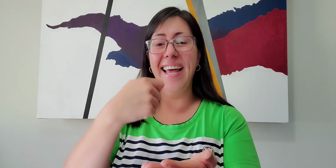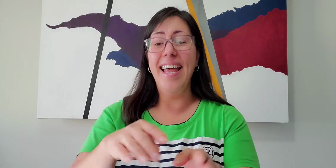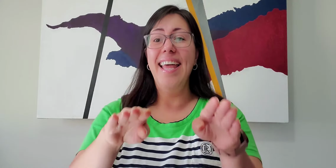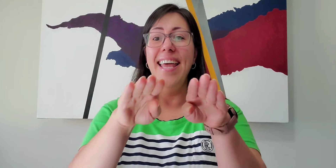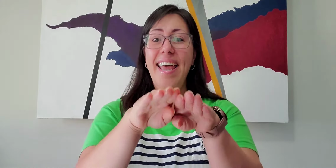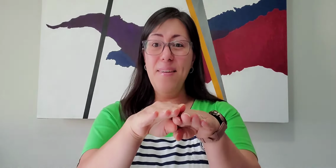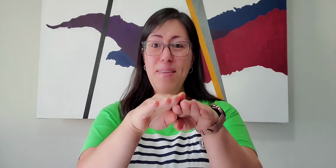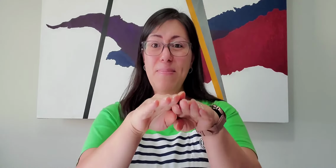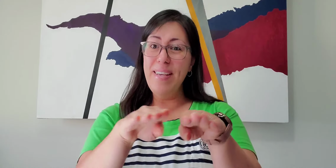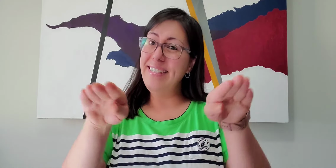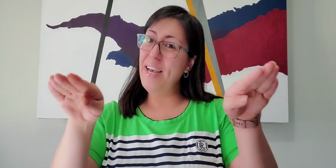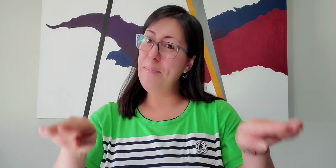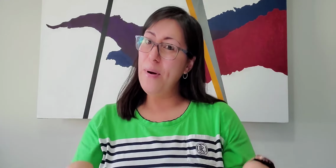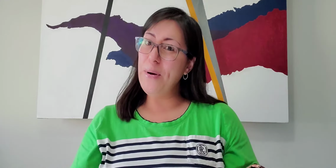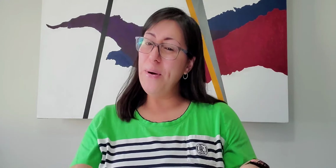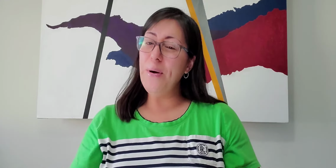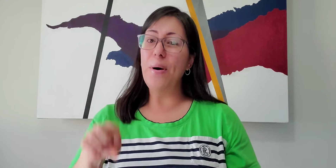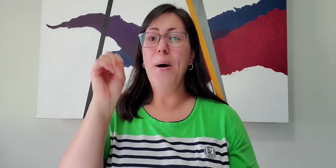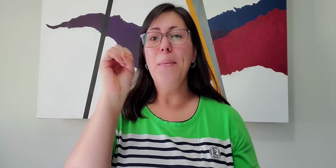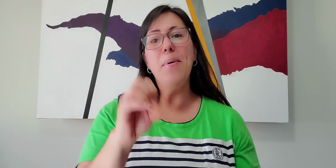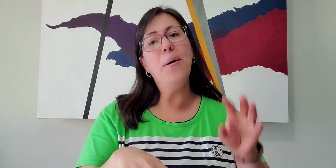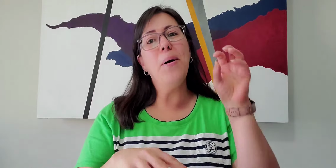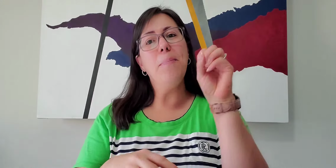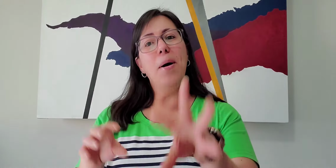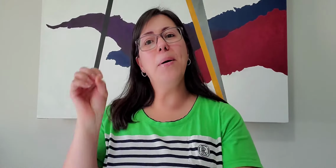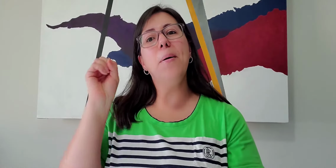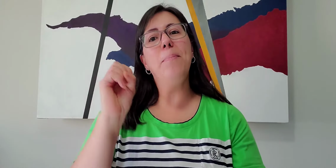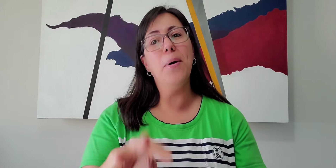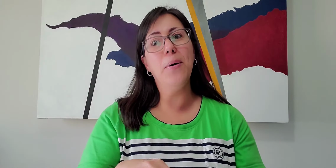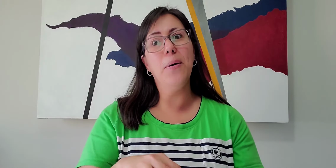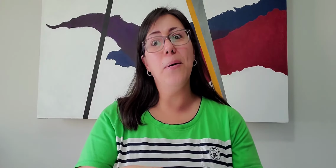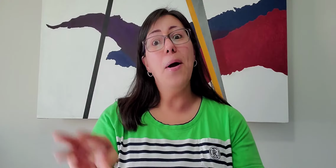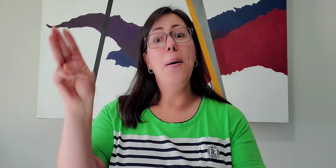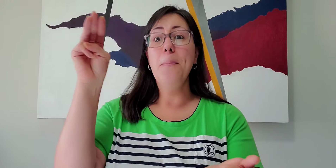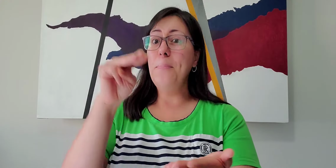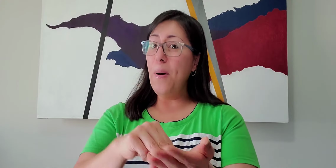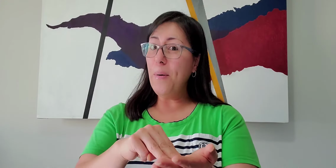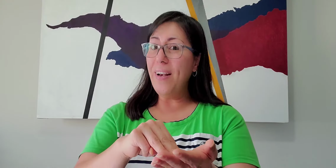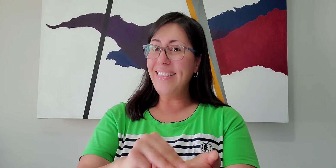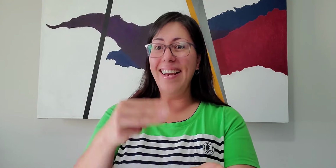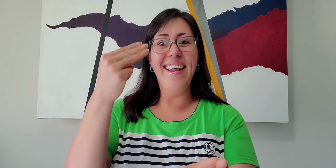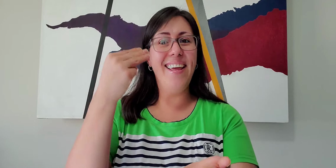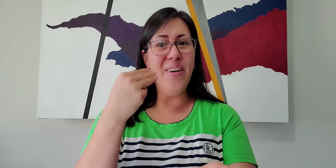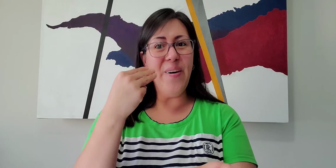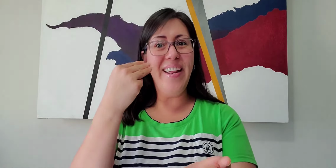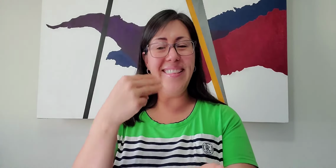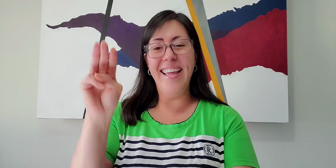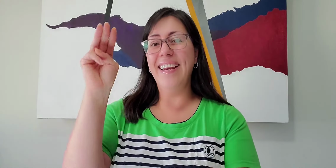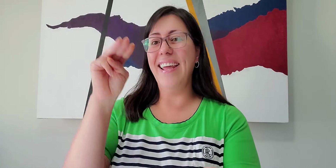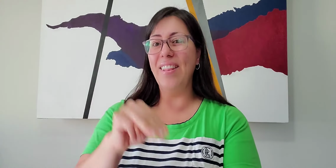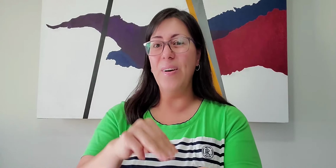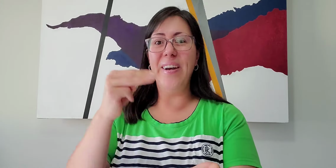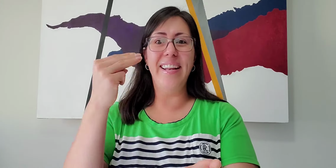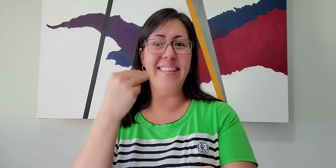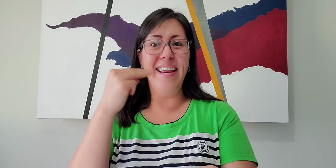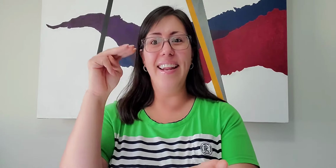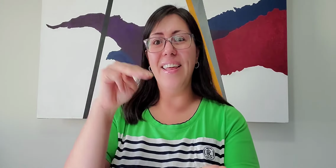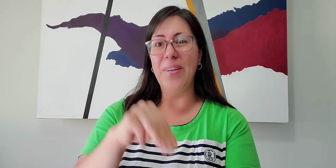en mi mesa pongo pongo pongo pongo pongo el tenedor el tenedor el tenedor